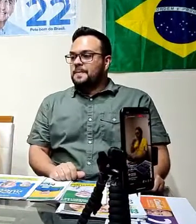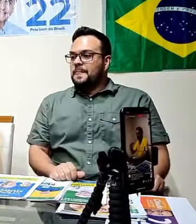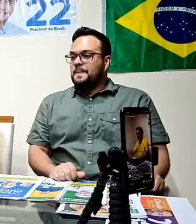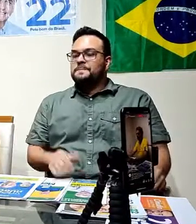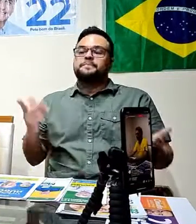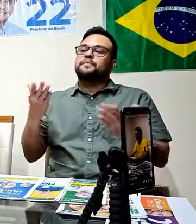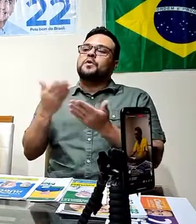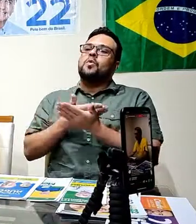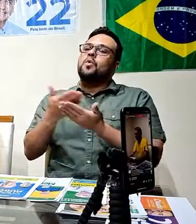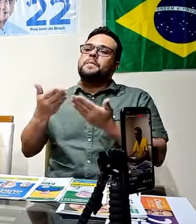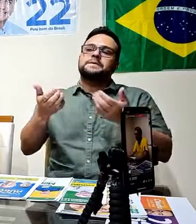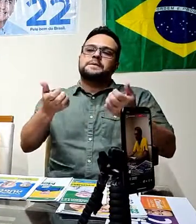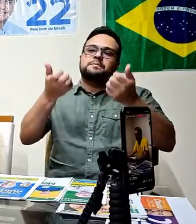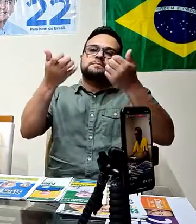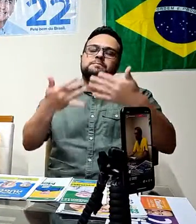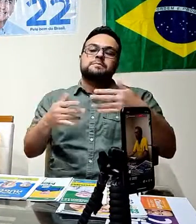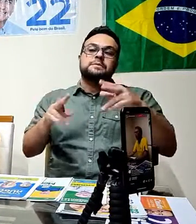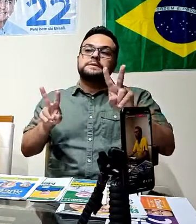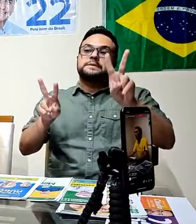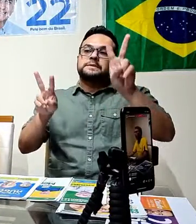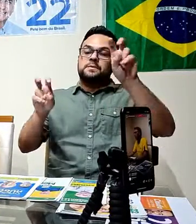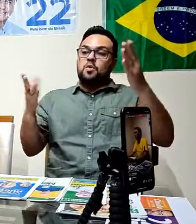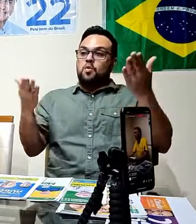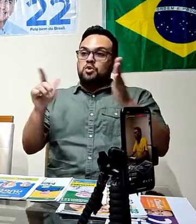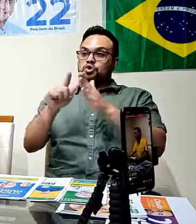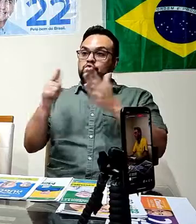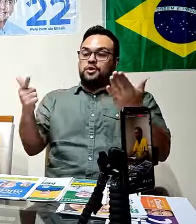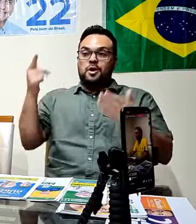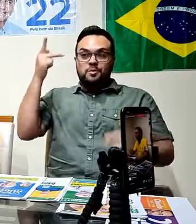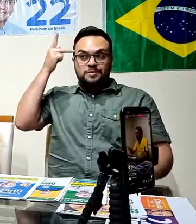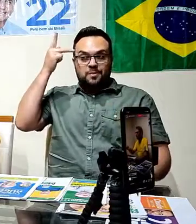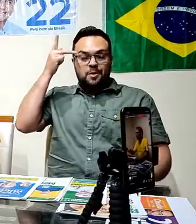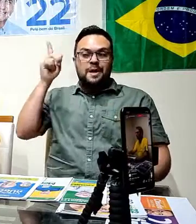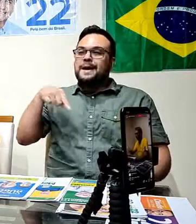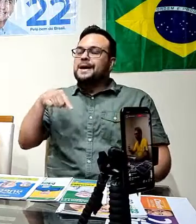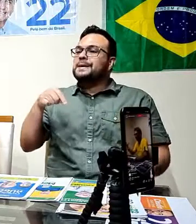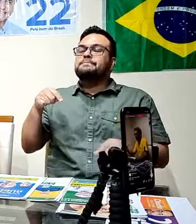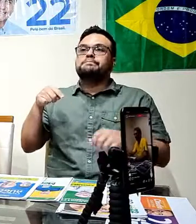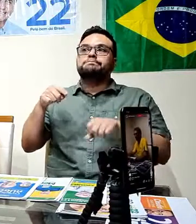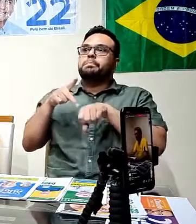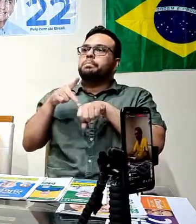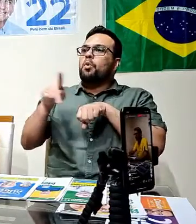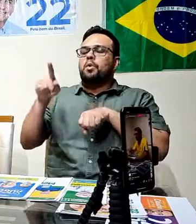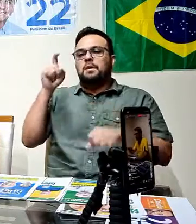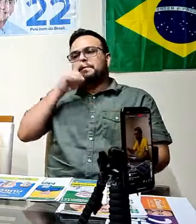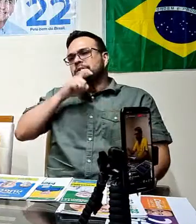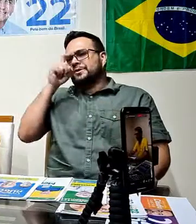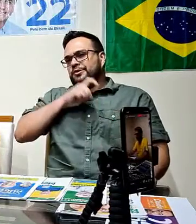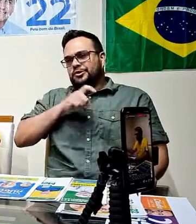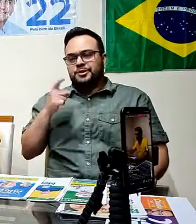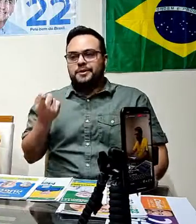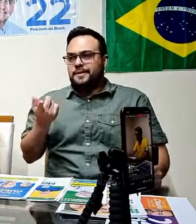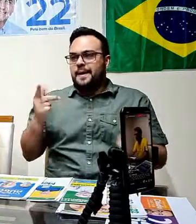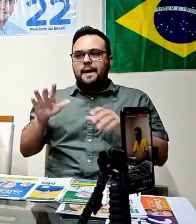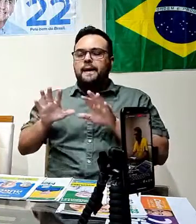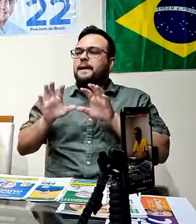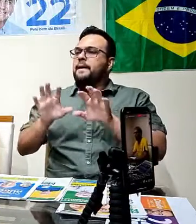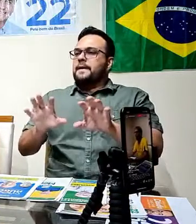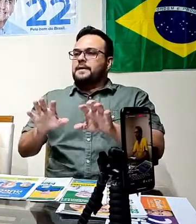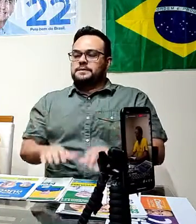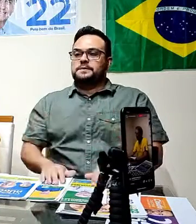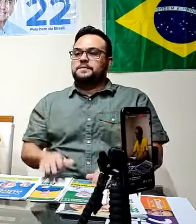Começar o seguinte, né? Então, o Matheus jogou o Estado de São Paulo de hoje, é mentira pura, para variar, né? Mentira pura. E foi